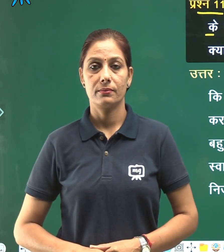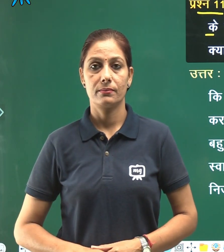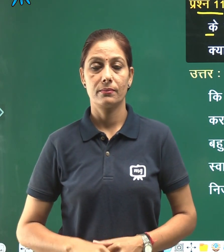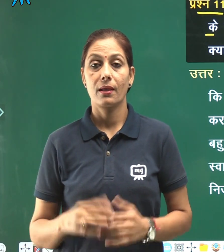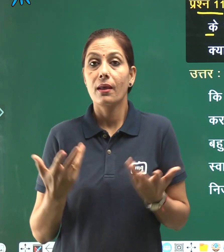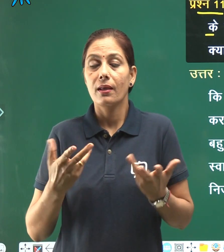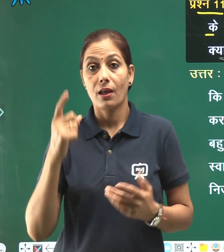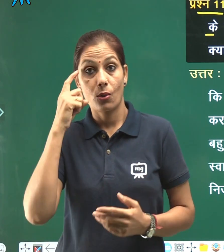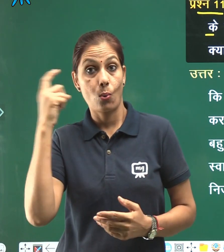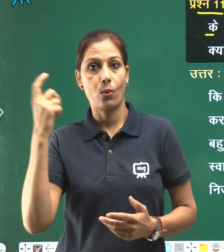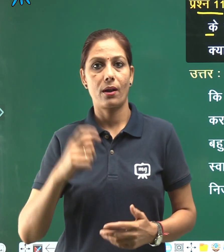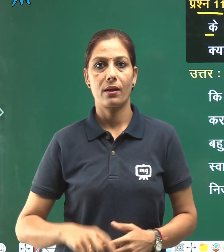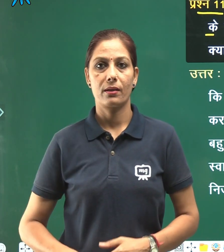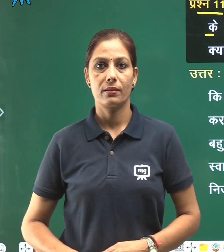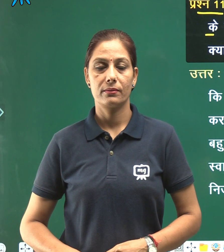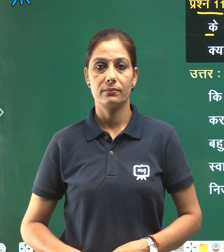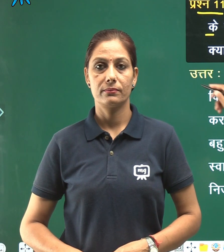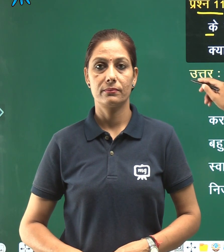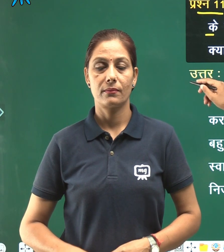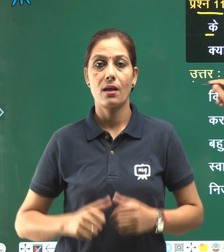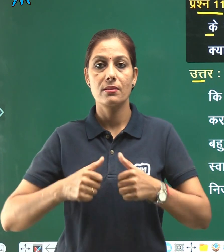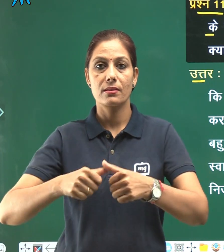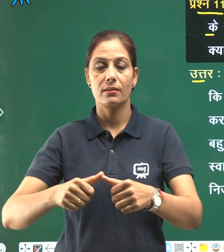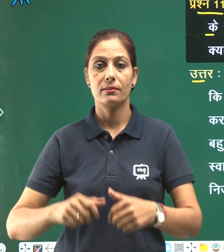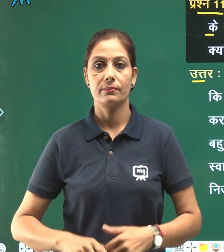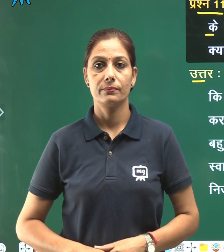क्या विचार कर रहा है? उत्तर,